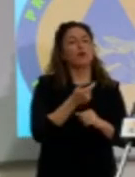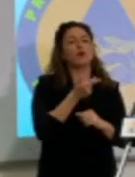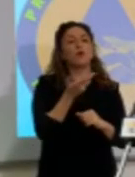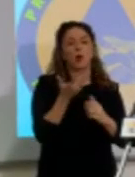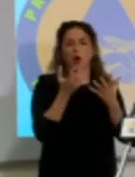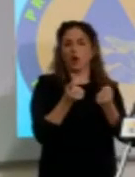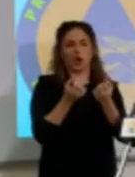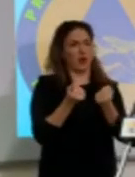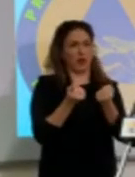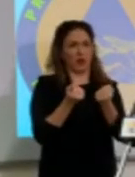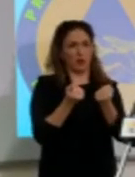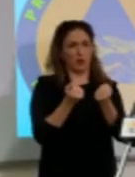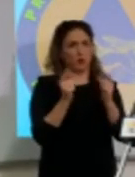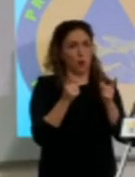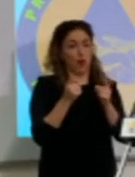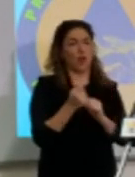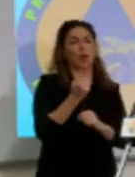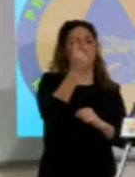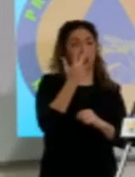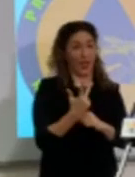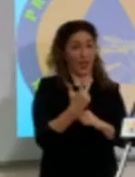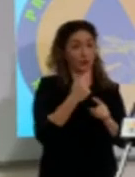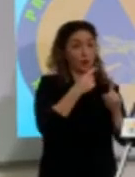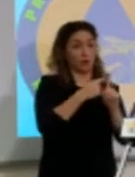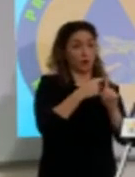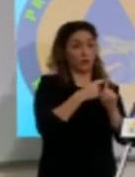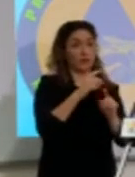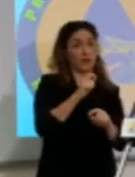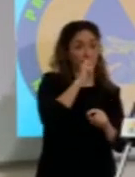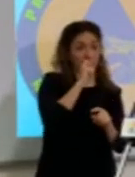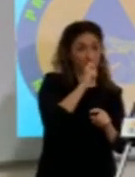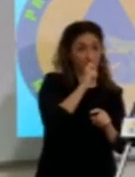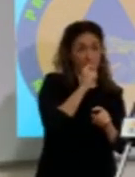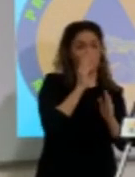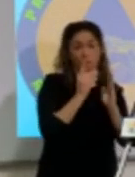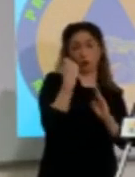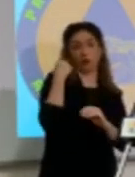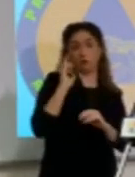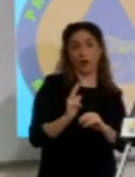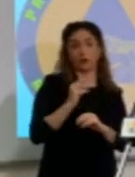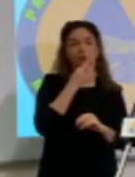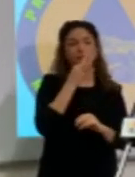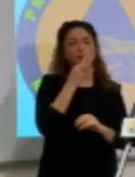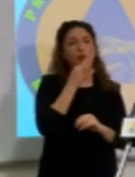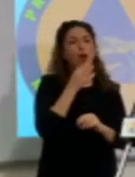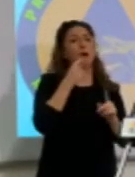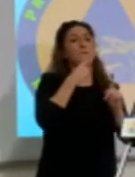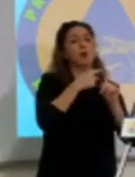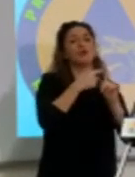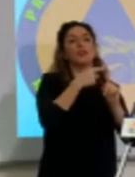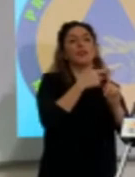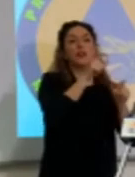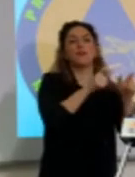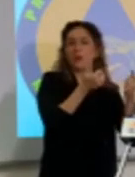nostri ospedali è alta facciamo attenzione agli assembramenti le terapie intensive ce ne sono mille disponibili in veneto ha ribadito il presidente